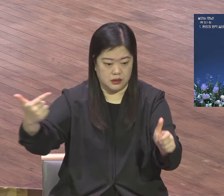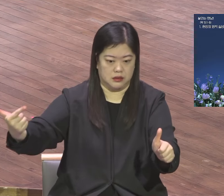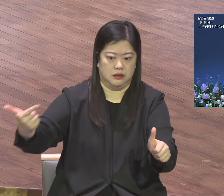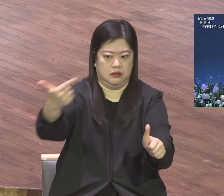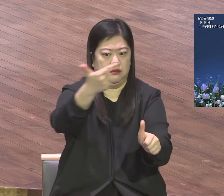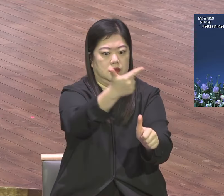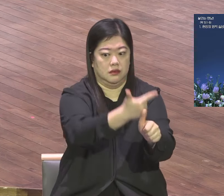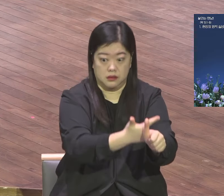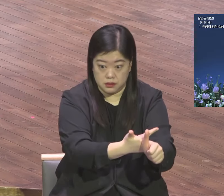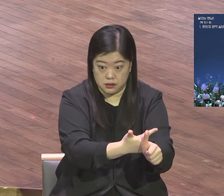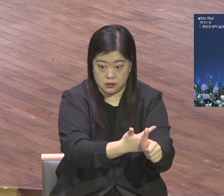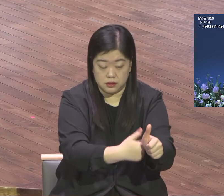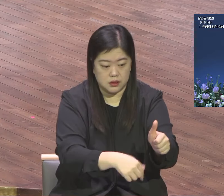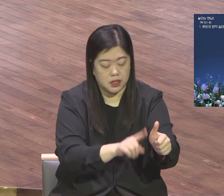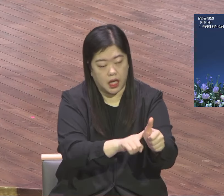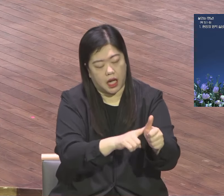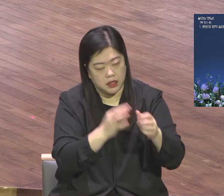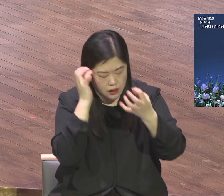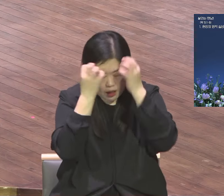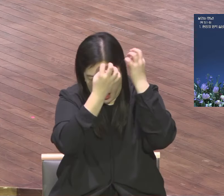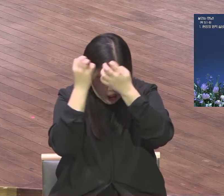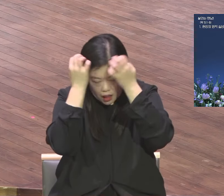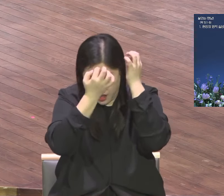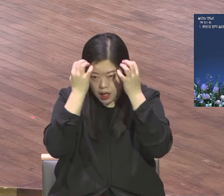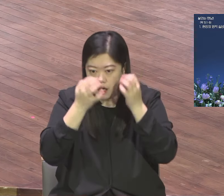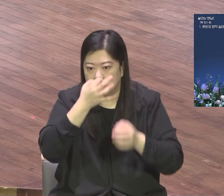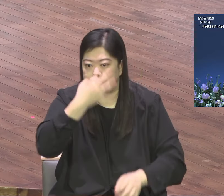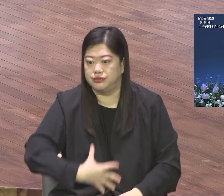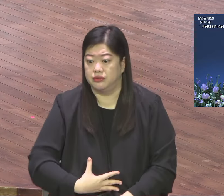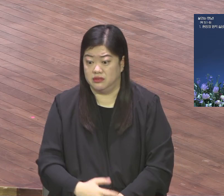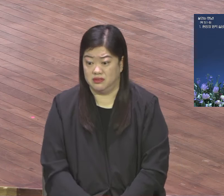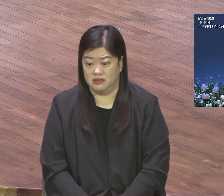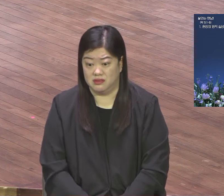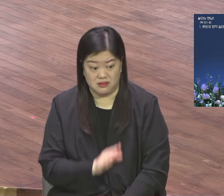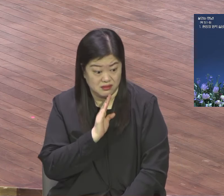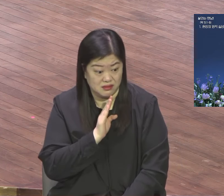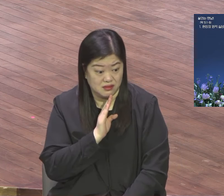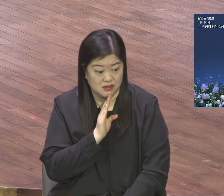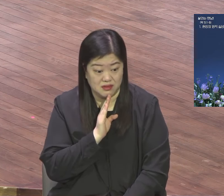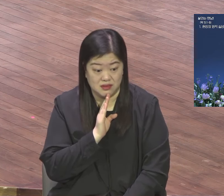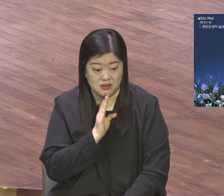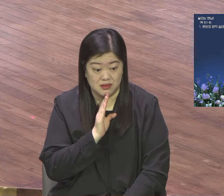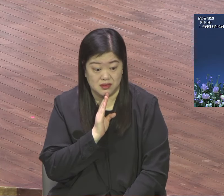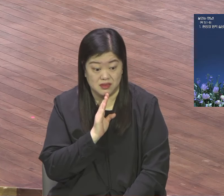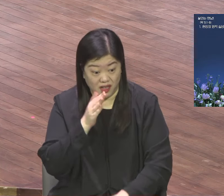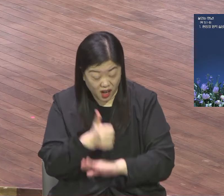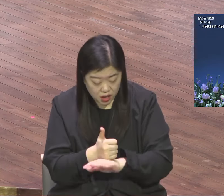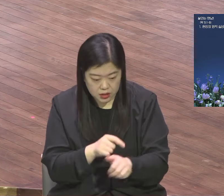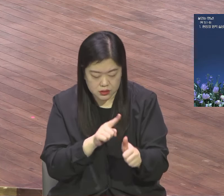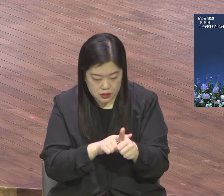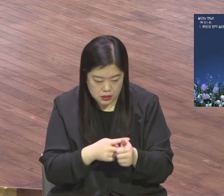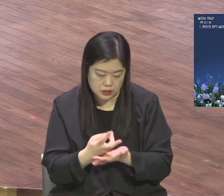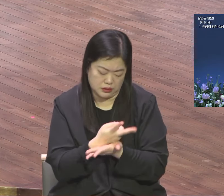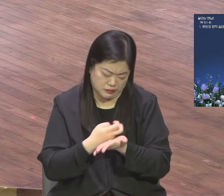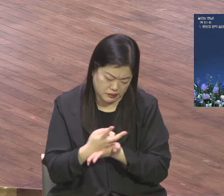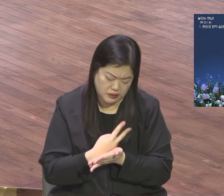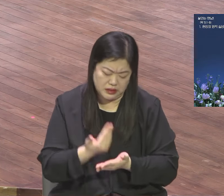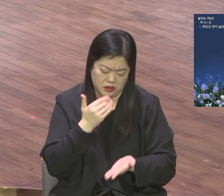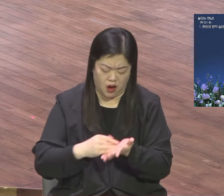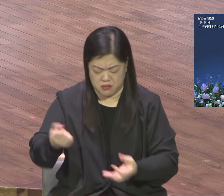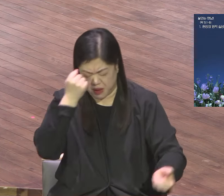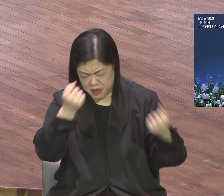자, 그만큼 수많은 귀신들이 그러사 이 사람을 사로잡고 있으니 그 상태가 심각하죠.